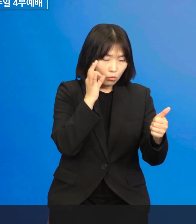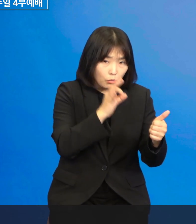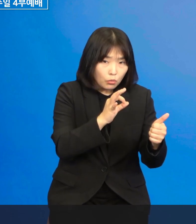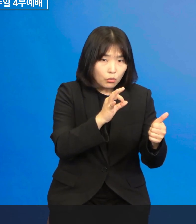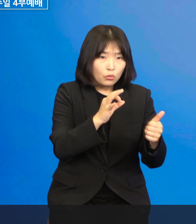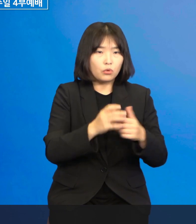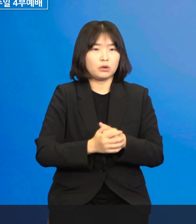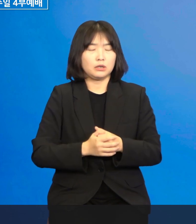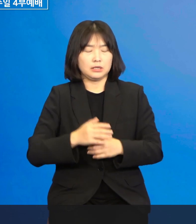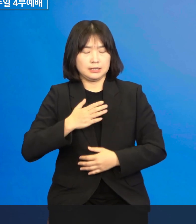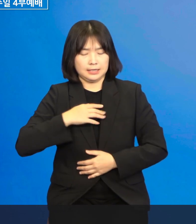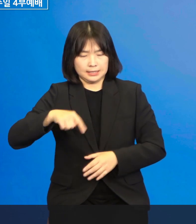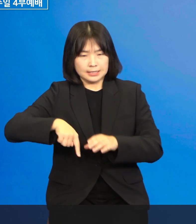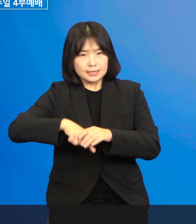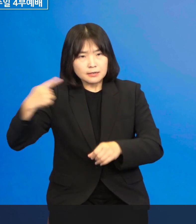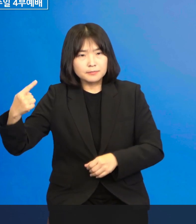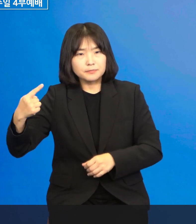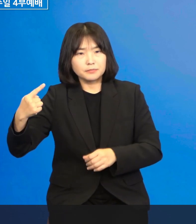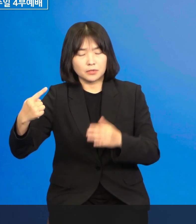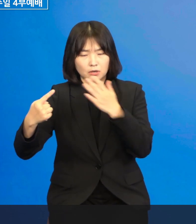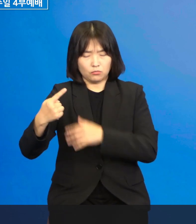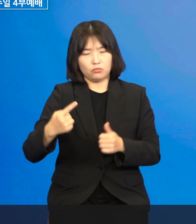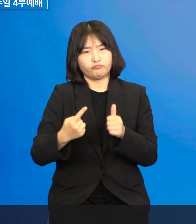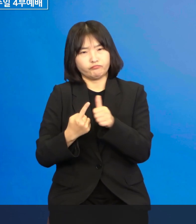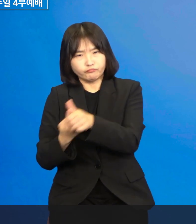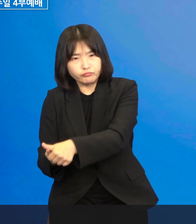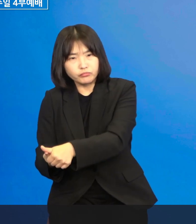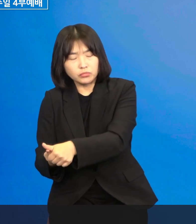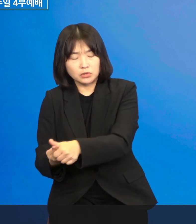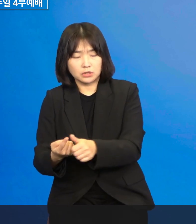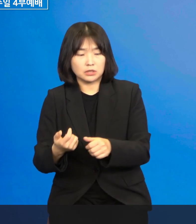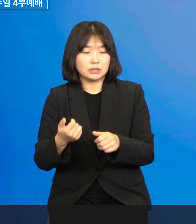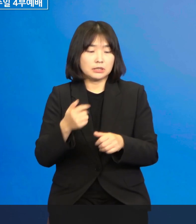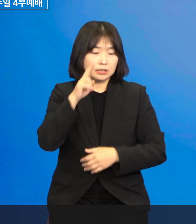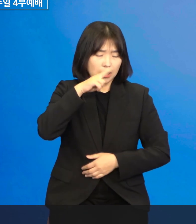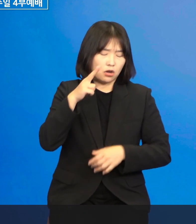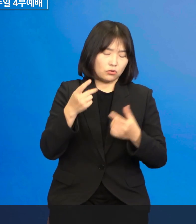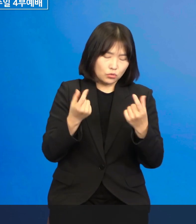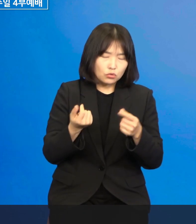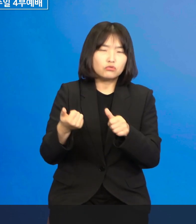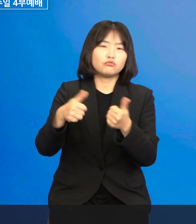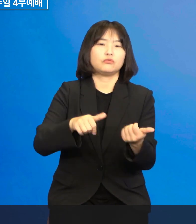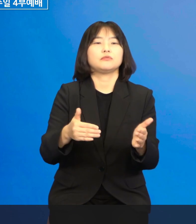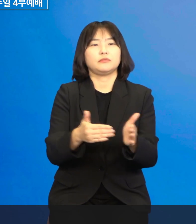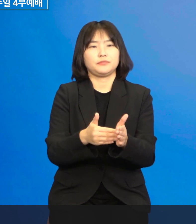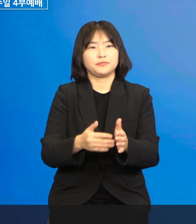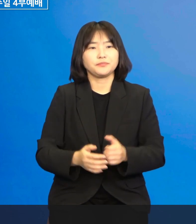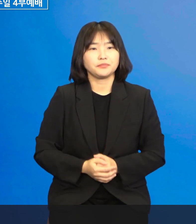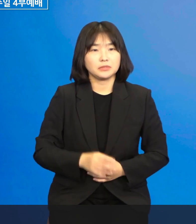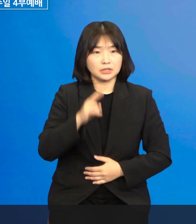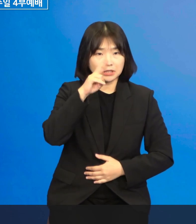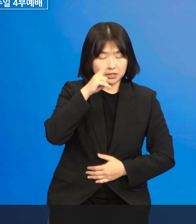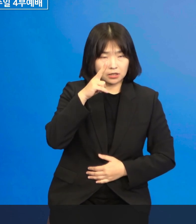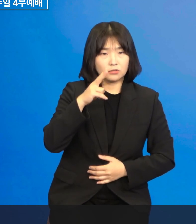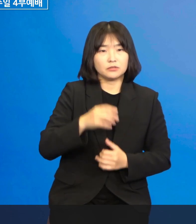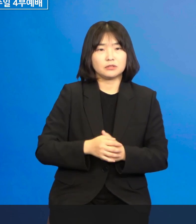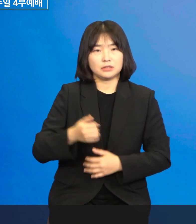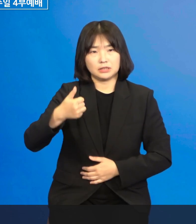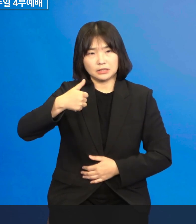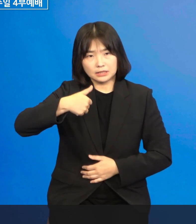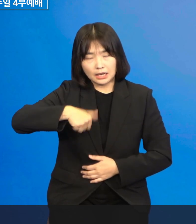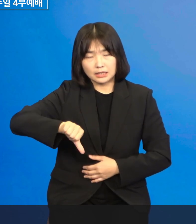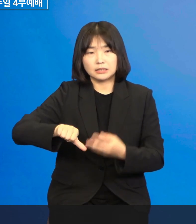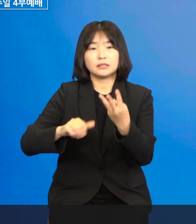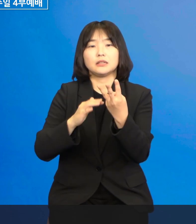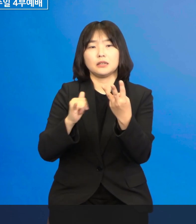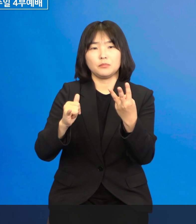보고 자기도 자기의 칼을 뽑아 그 위에 엎어져서 사울과 함께 죽었다. 사울과 그의